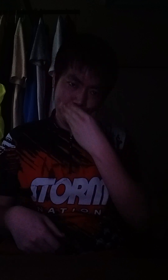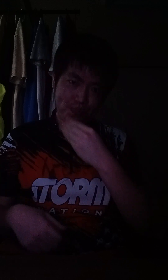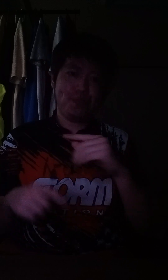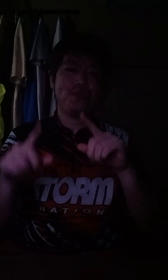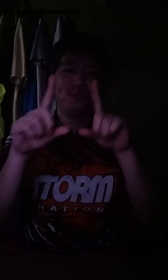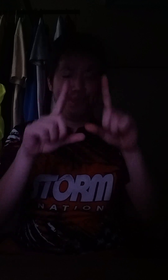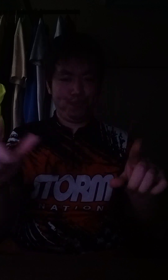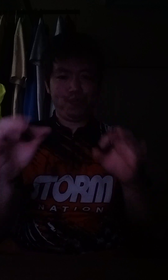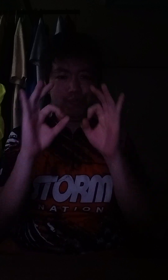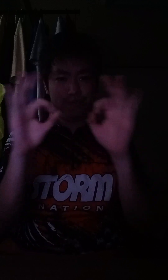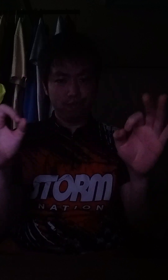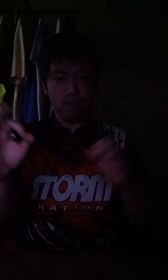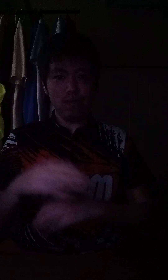시간입니다.